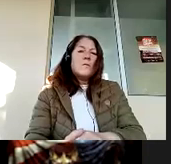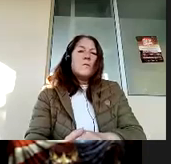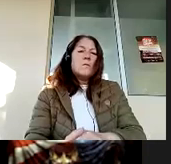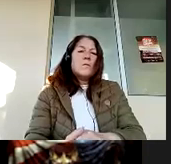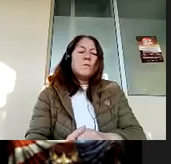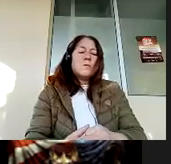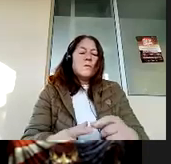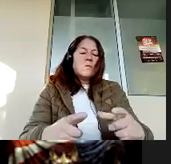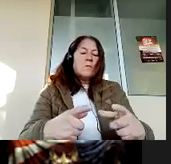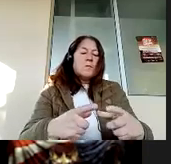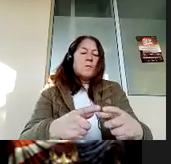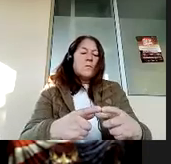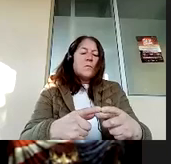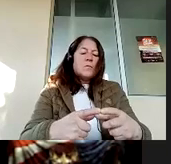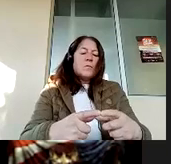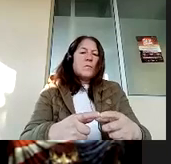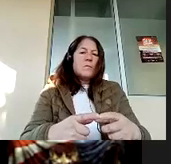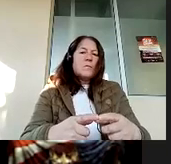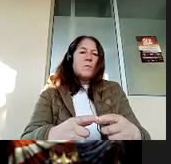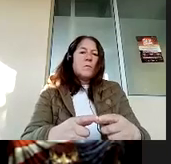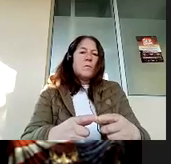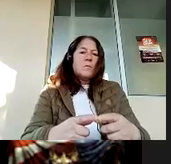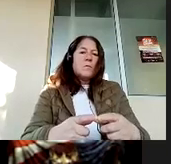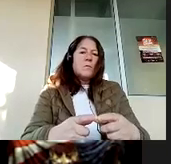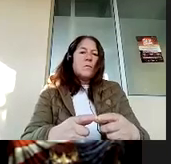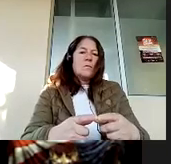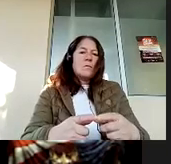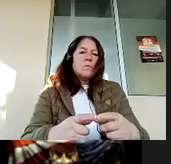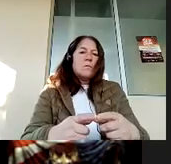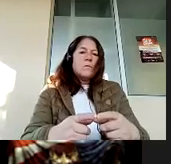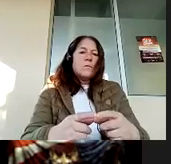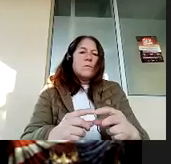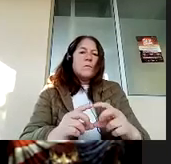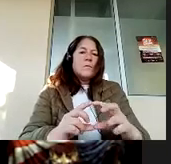Y cualquier sordo me va a entender que es justamente eso. Pero pudiera ser